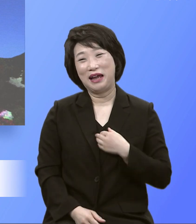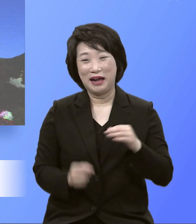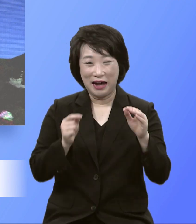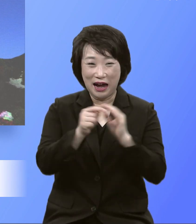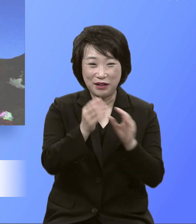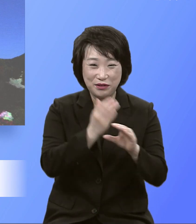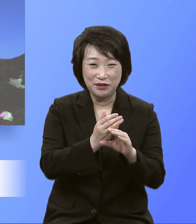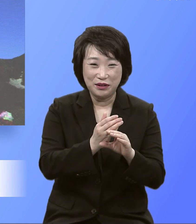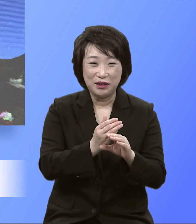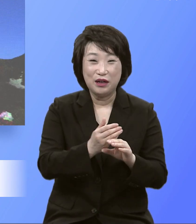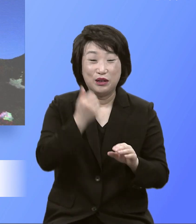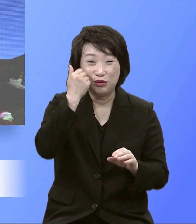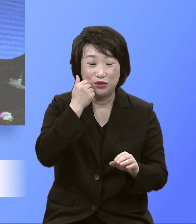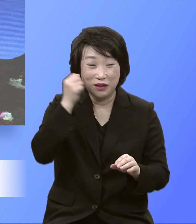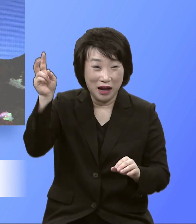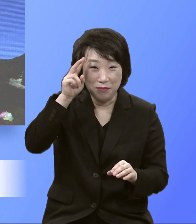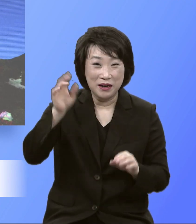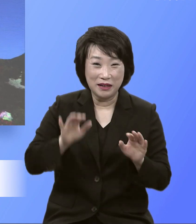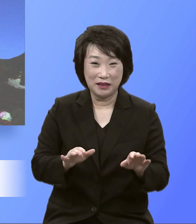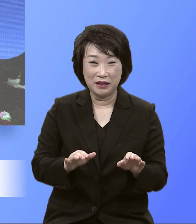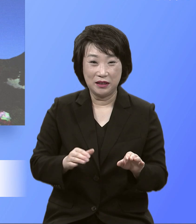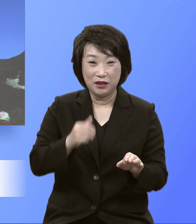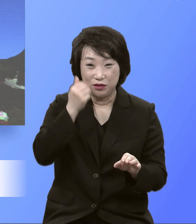들어가는데 아니 갑자기